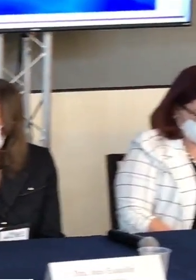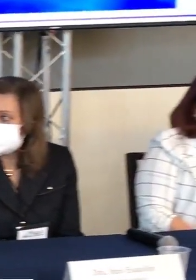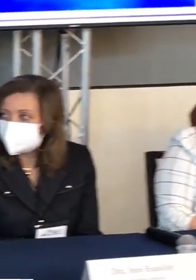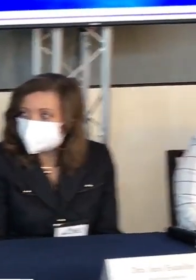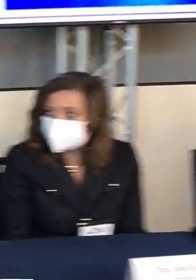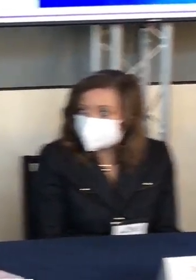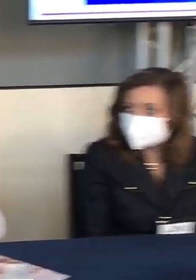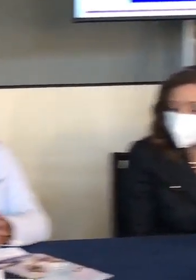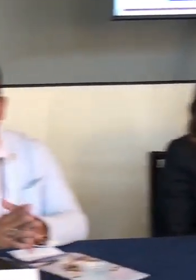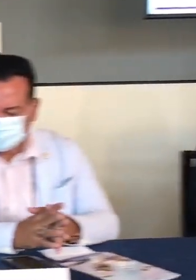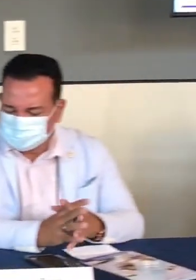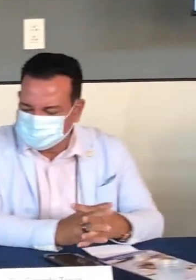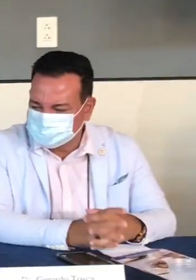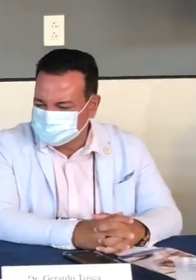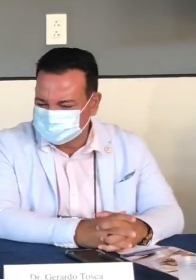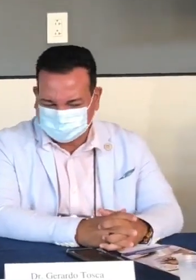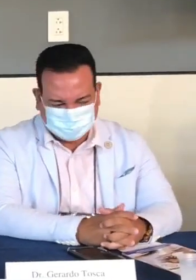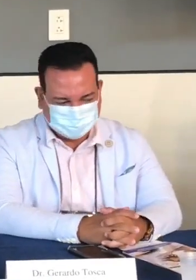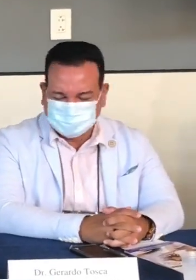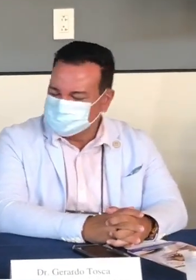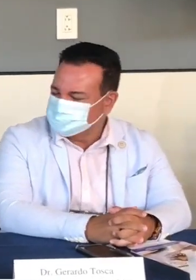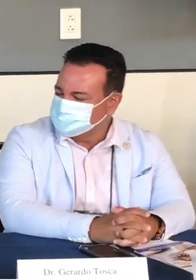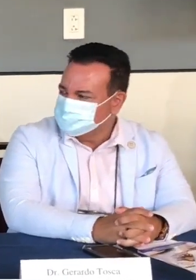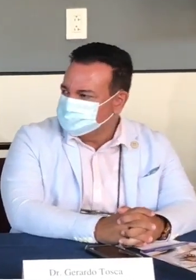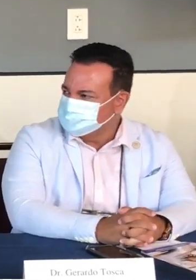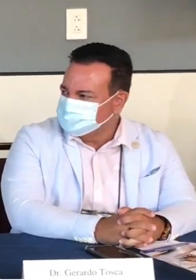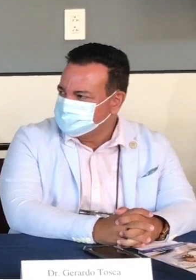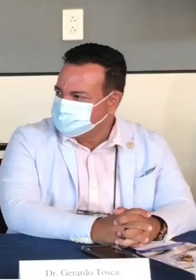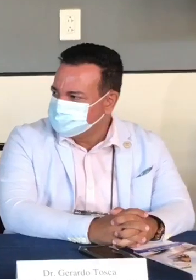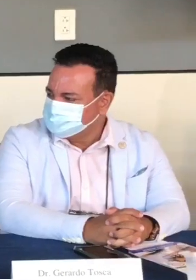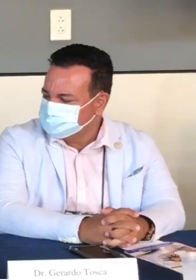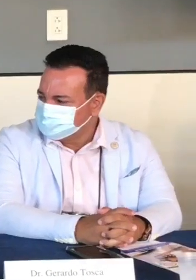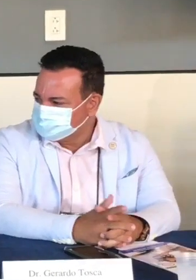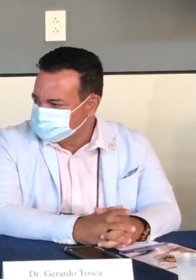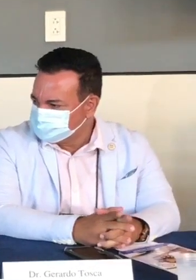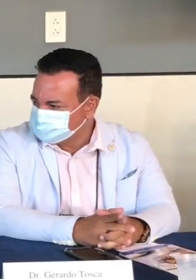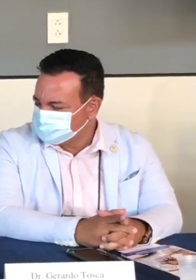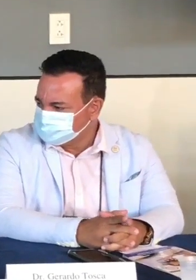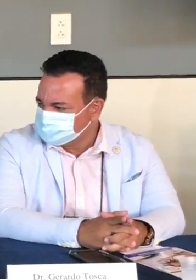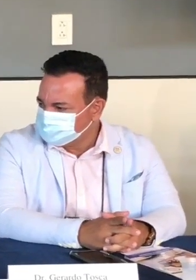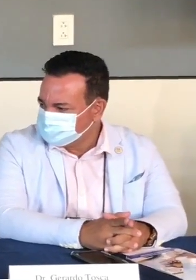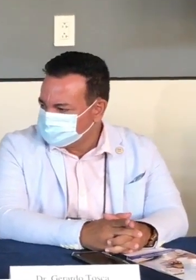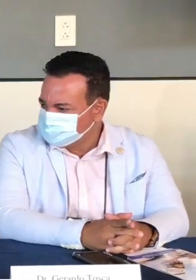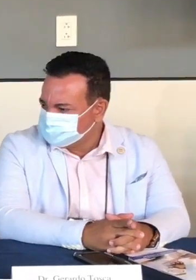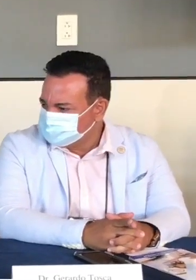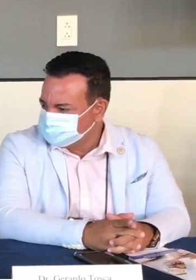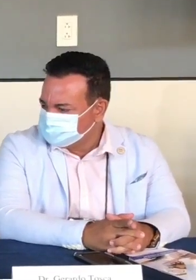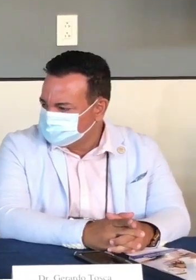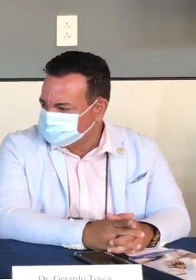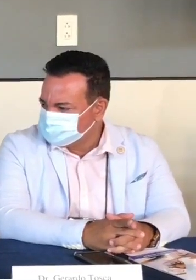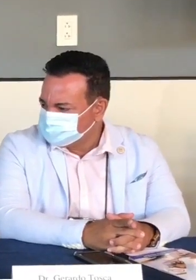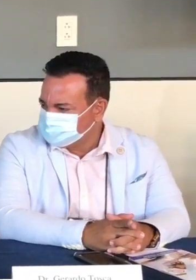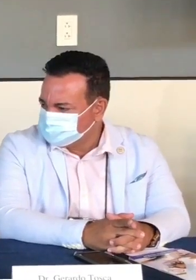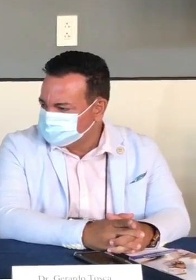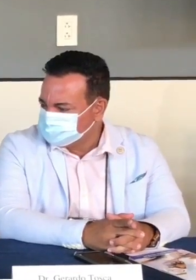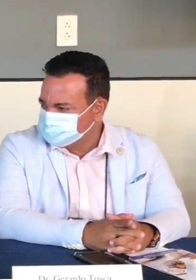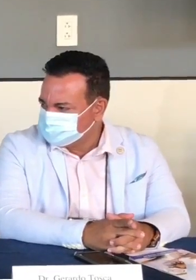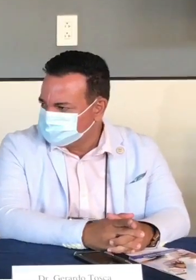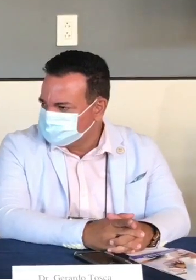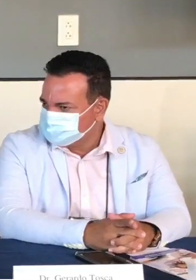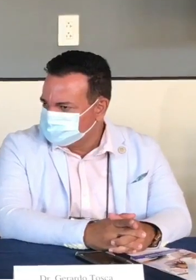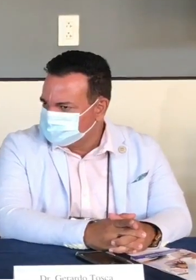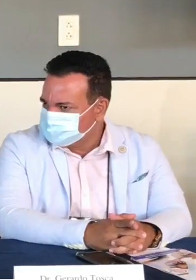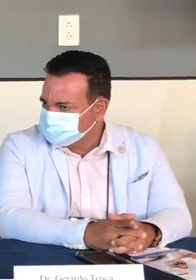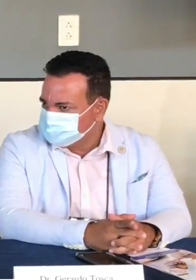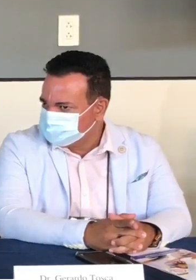Gracias a todos por estar aquí. Estoy aquí apoyando a este grupo de profesionales y siempre ha sido de mayor importancia